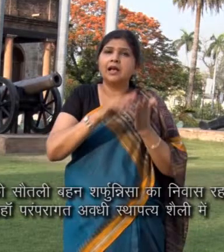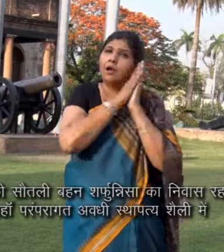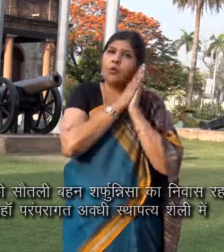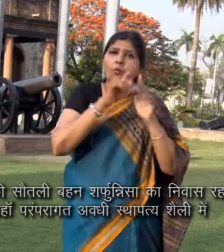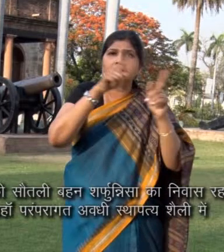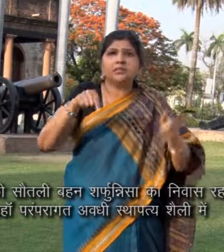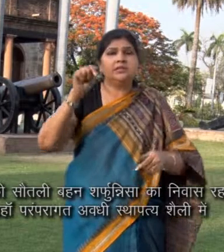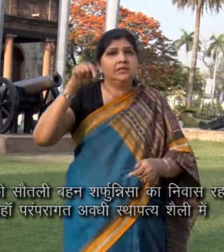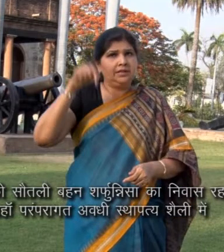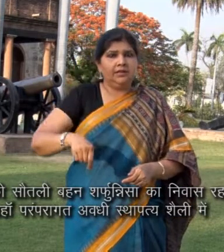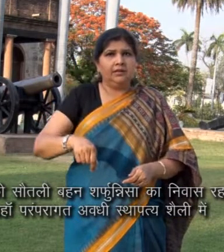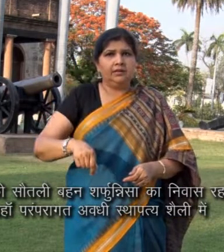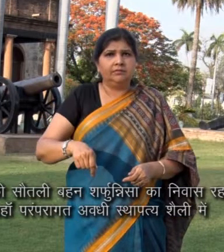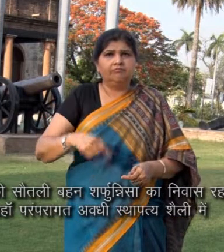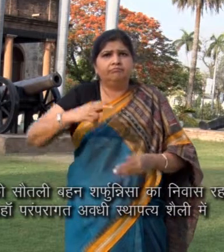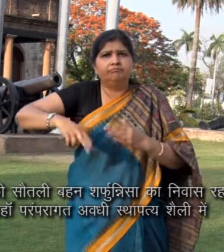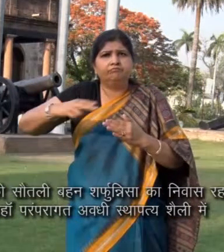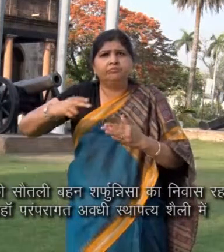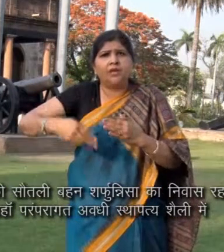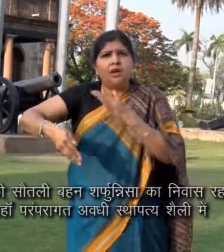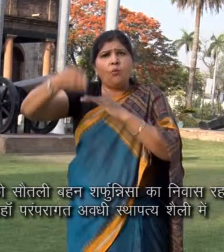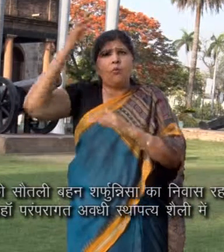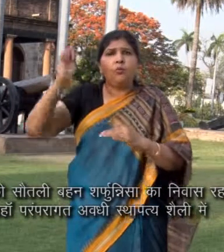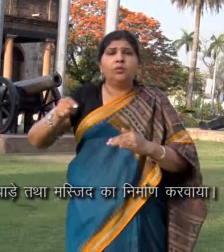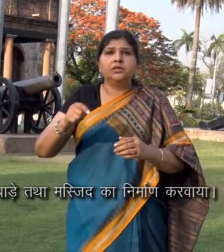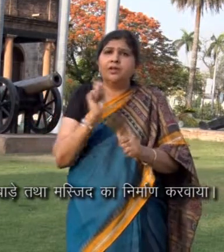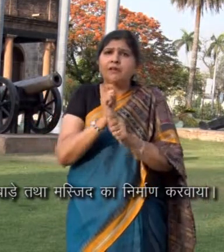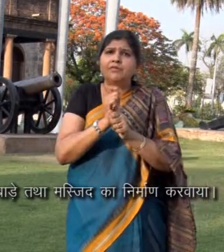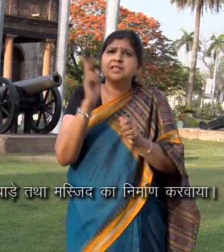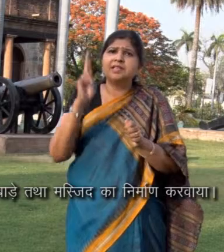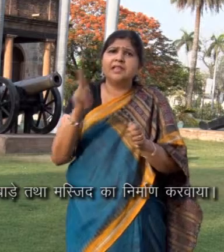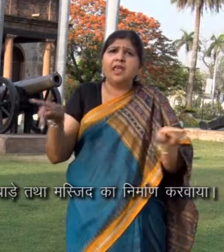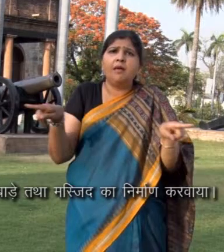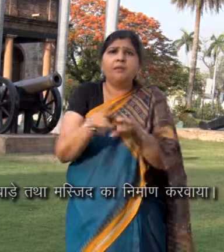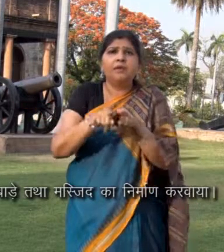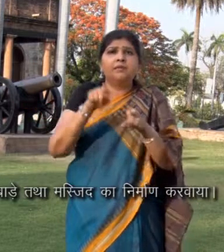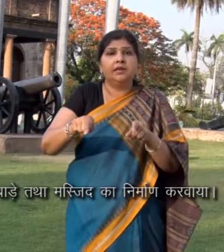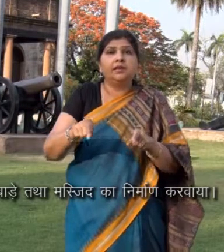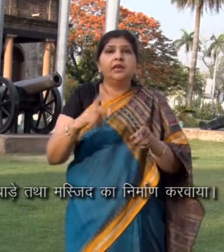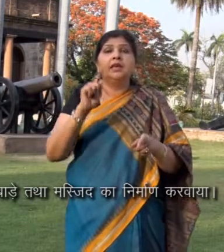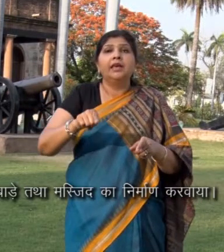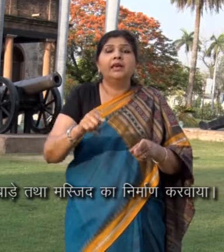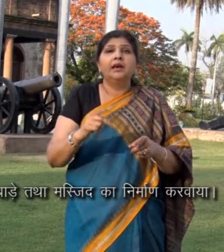जिसने यहाँ परंपरागत अवधि स्थापत्य शैली में एक इमामबाड़े तथा मस्जिद का निर्माण